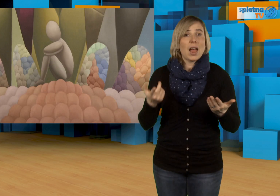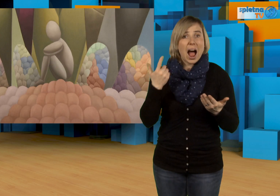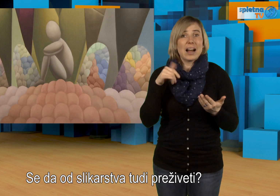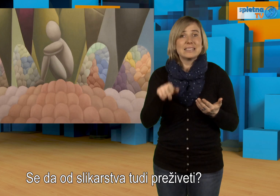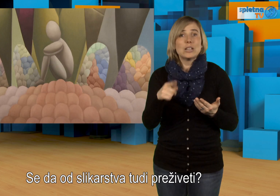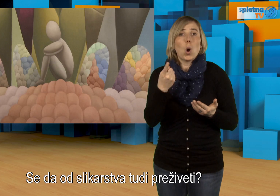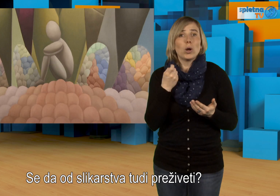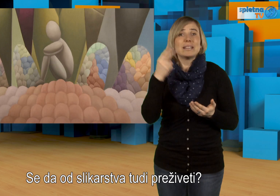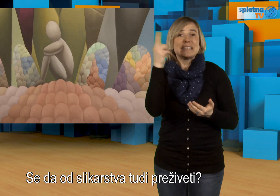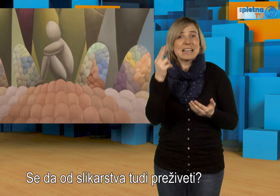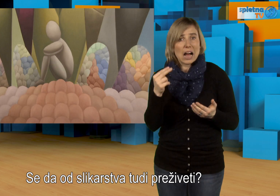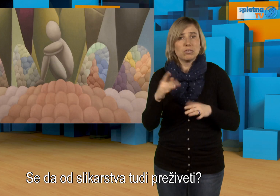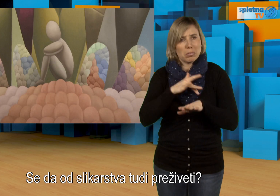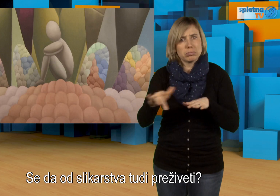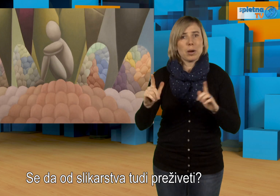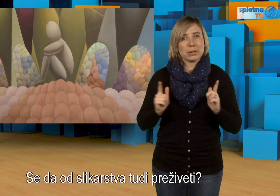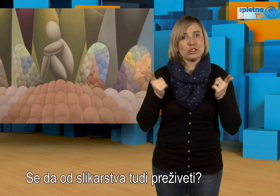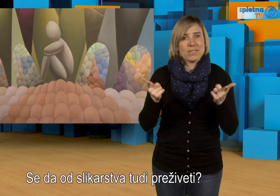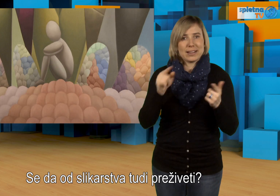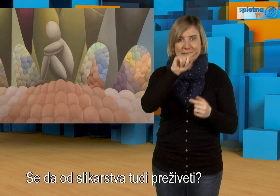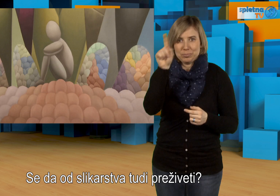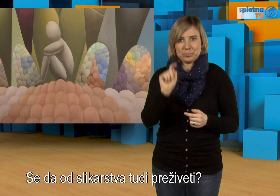Se da od slikarstva tudi preživeti?